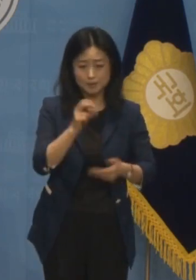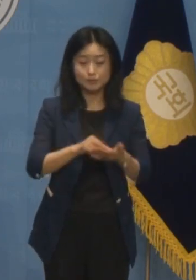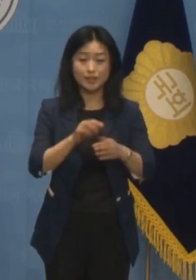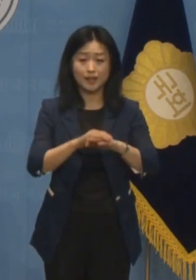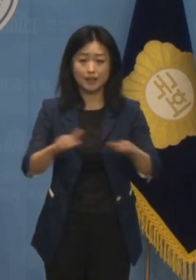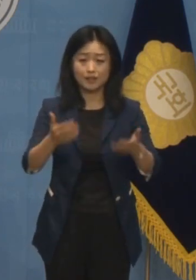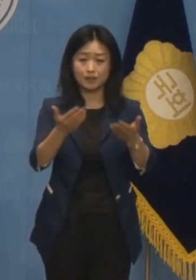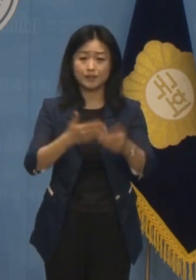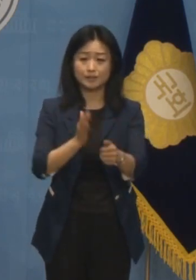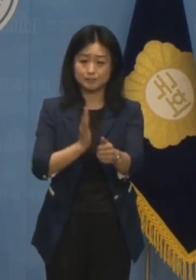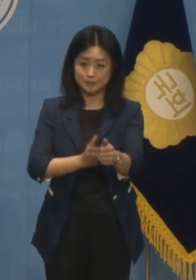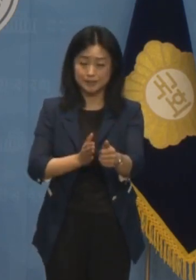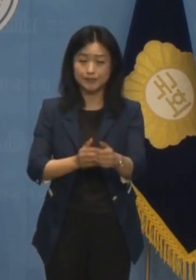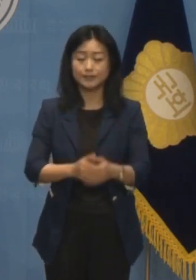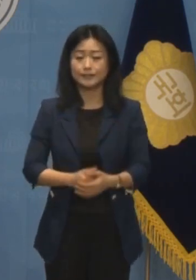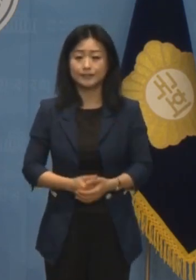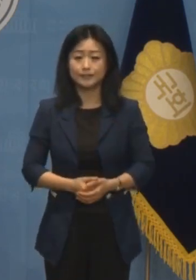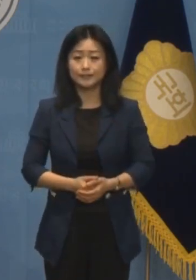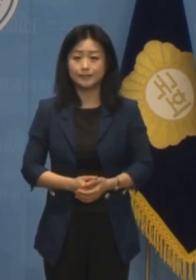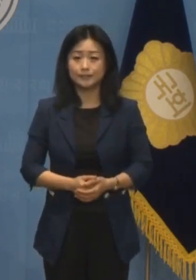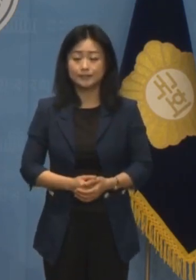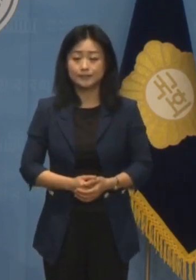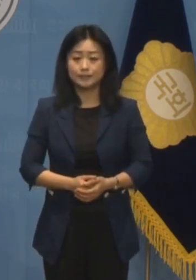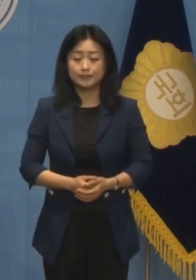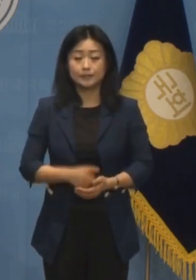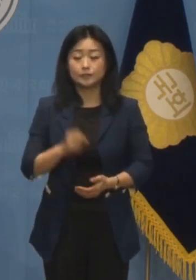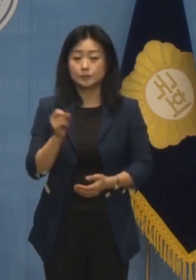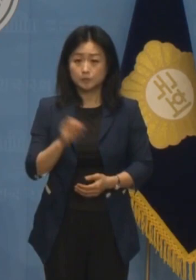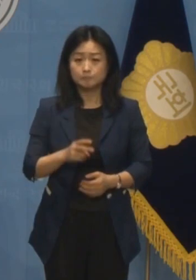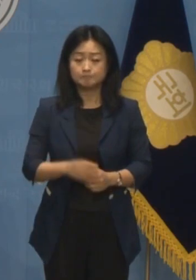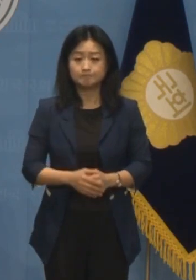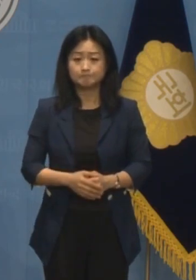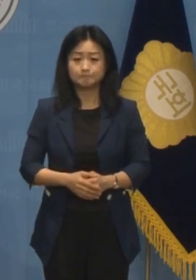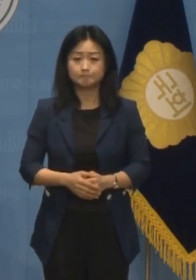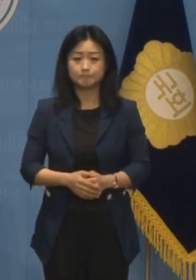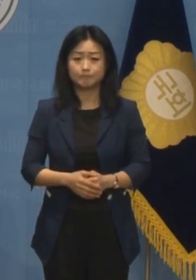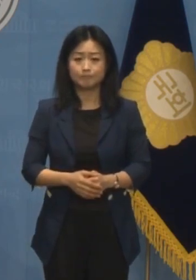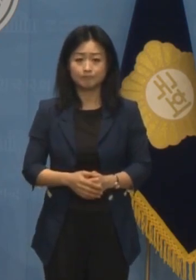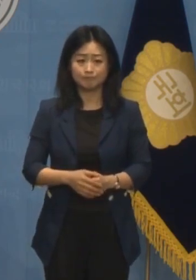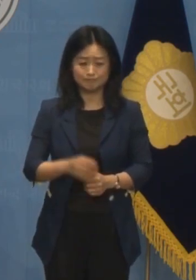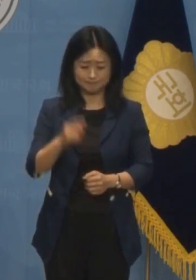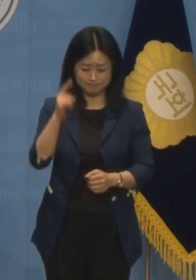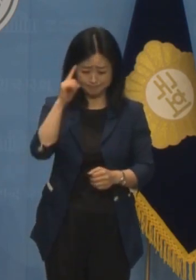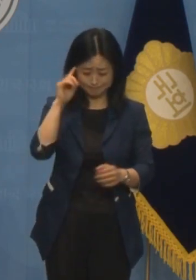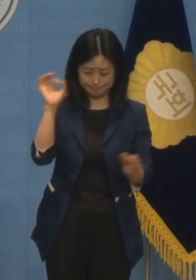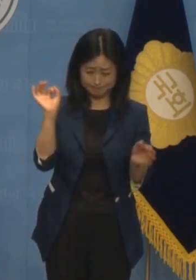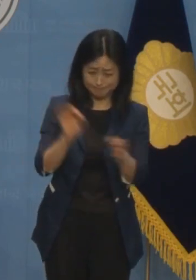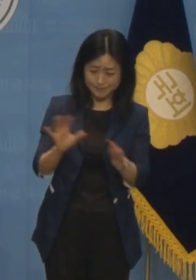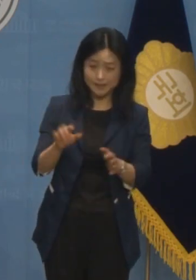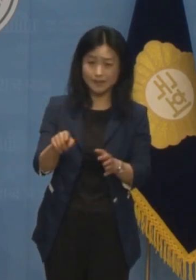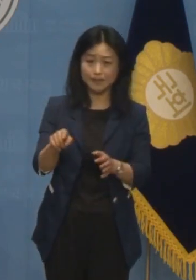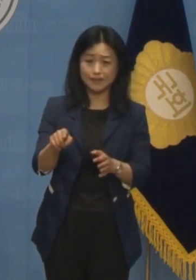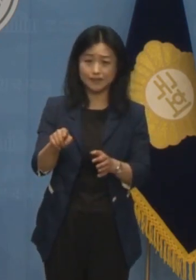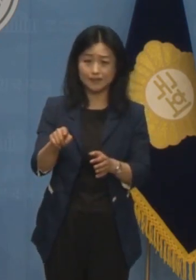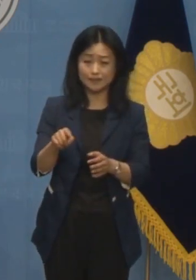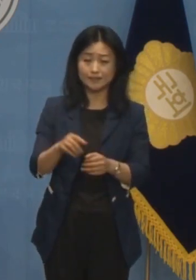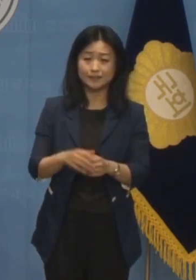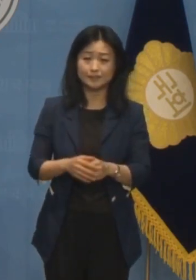제도적으로 마련되어야 합니다 무엇보다 비상식적 전을 일삼고